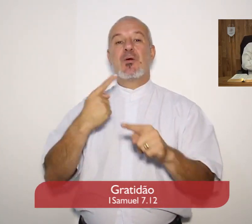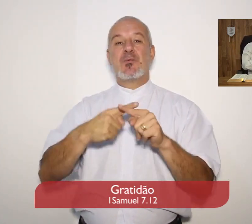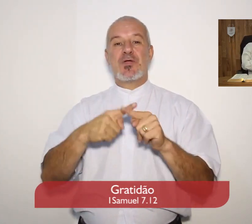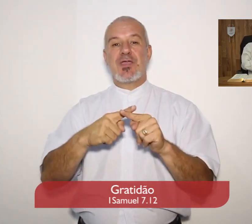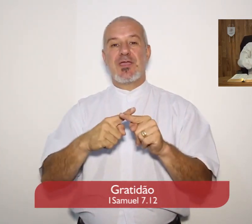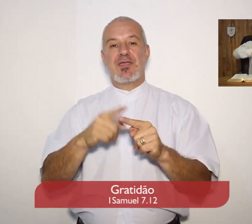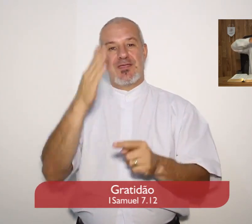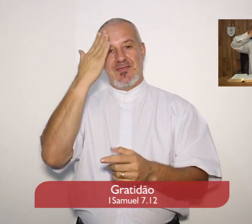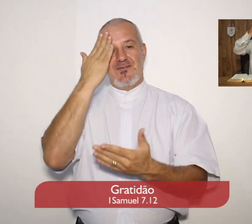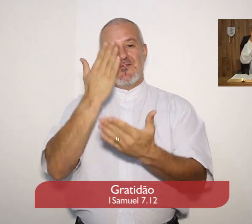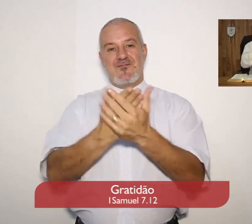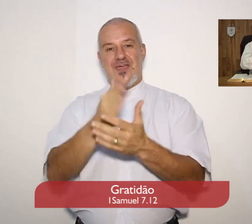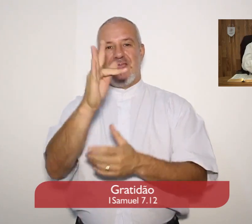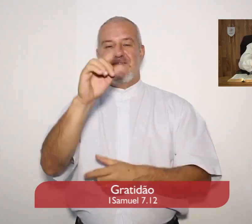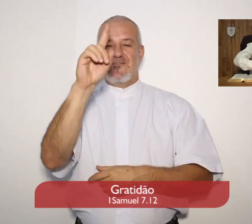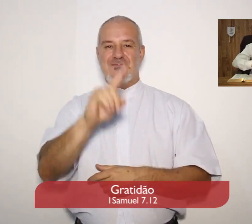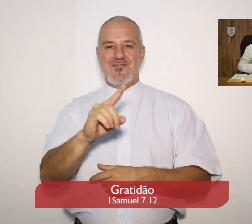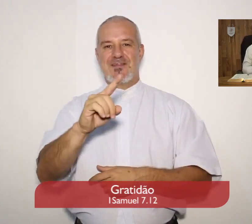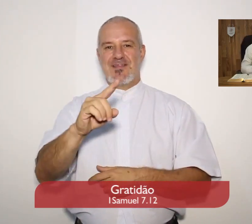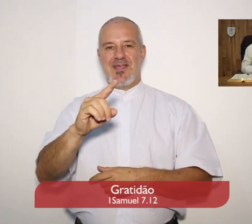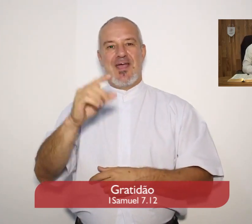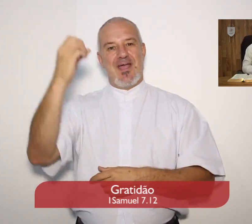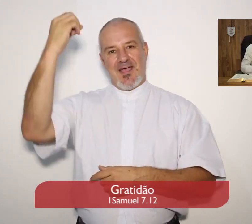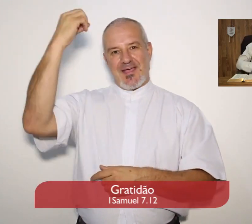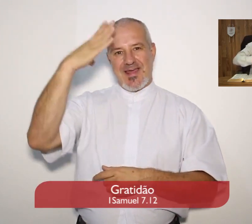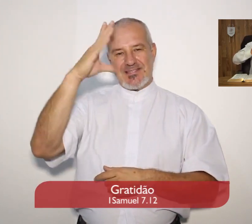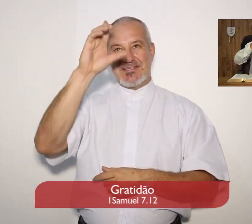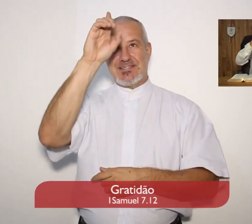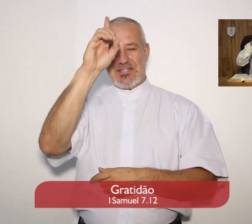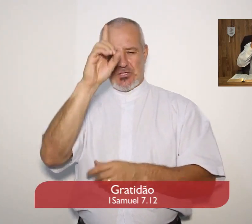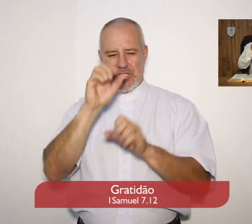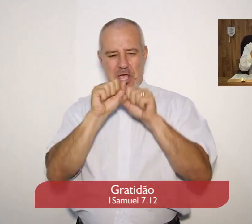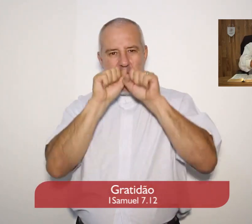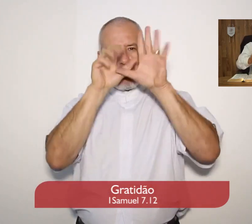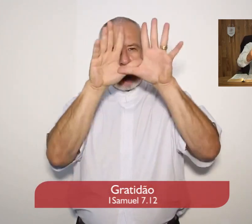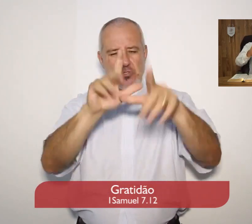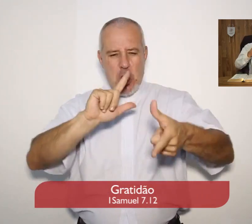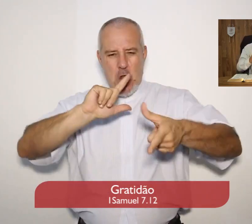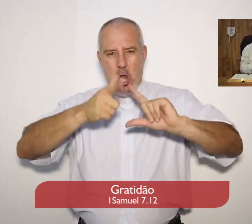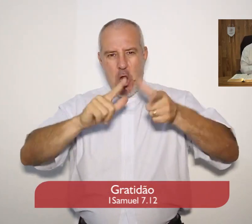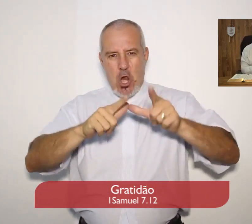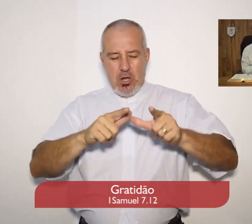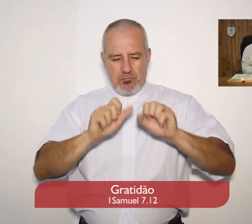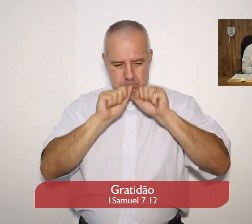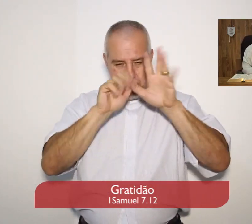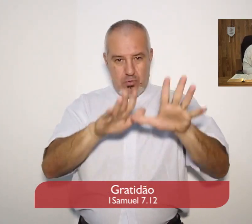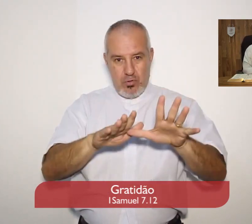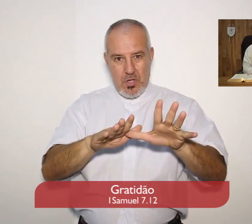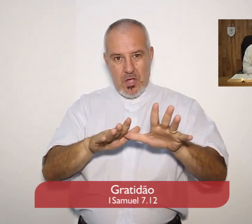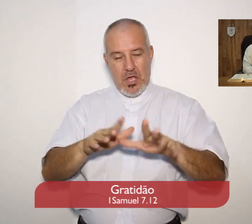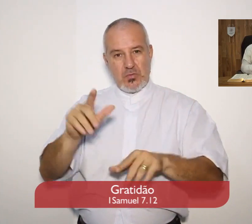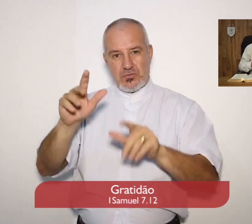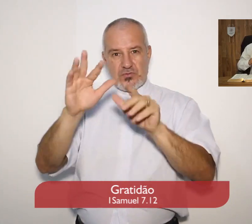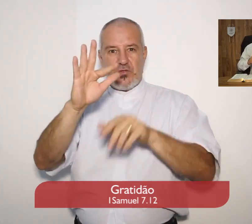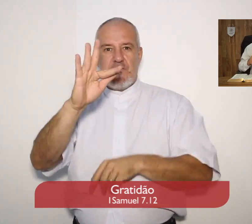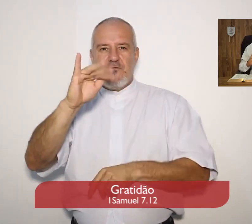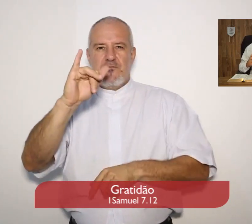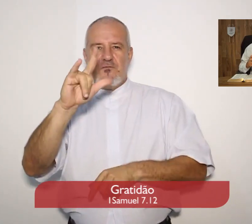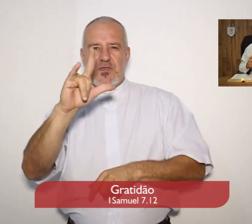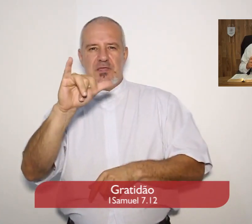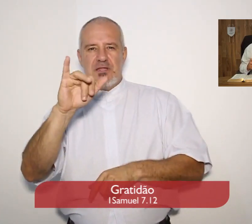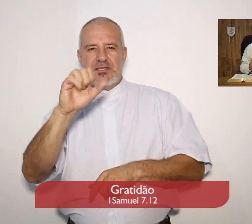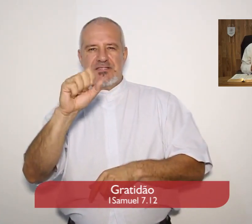vencidos pela graça de Deus. O Senhor trovejou contra os filisteus e eles